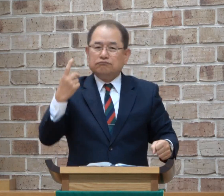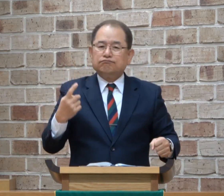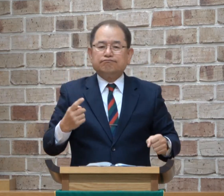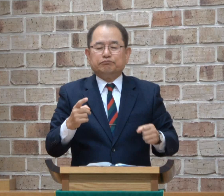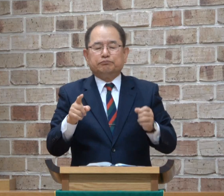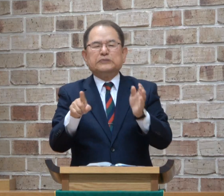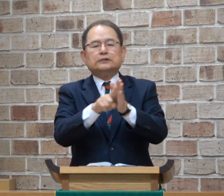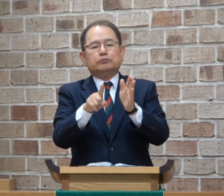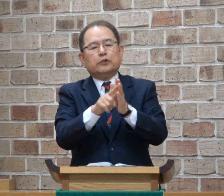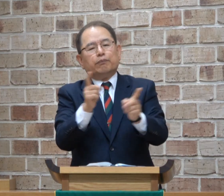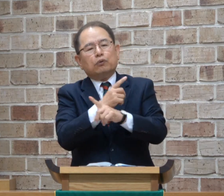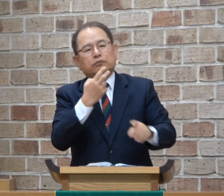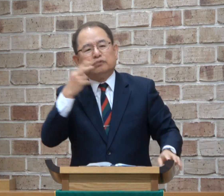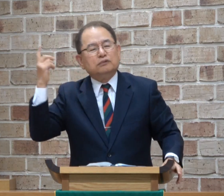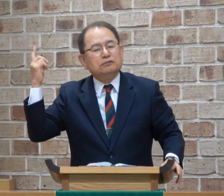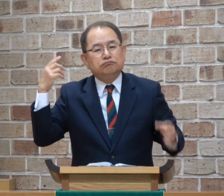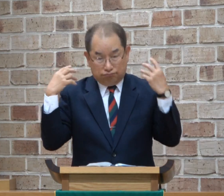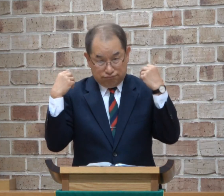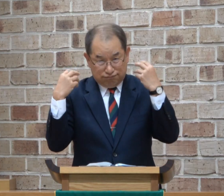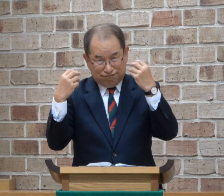변하지 않았습니다.